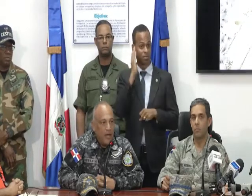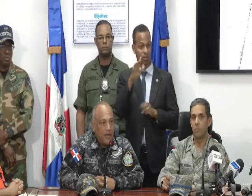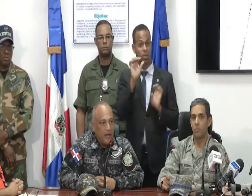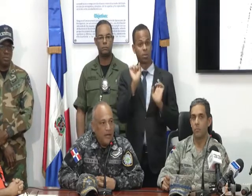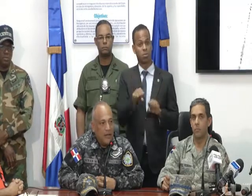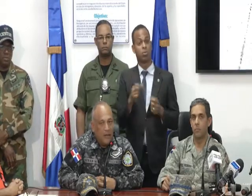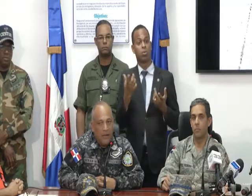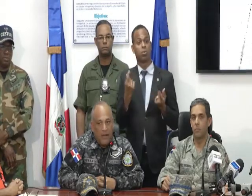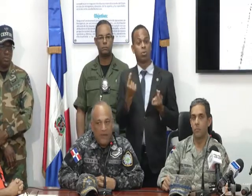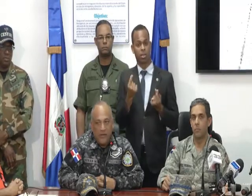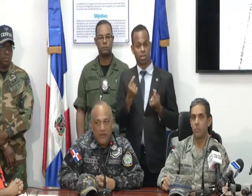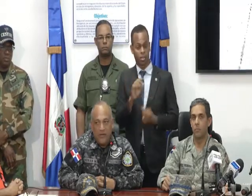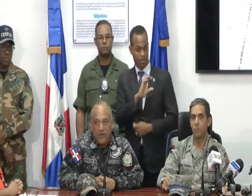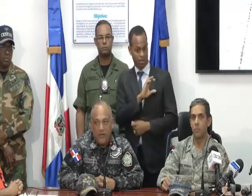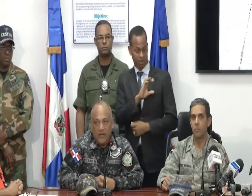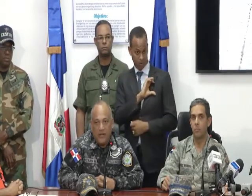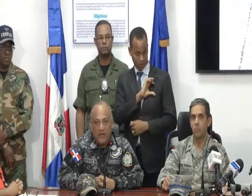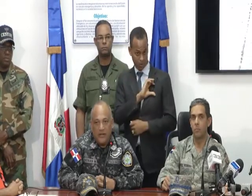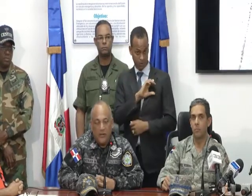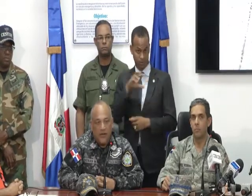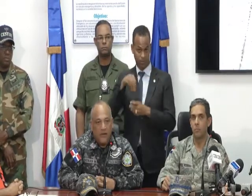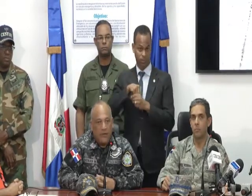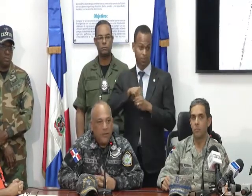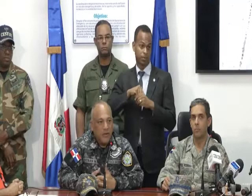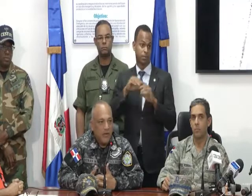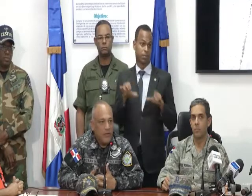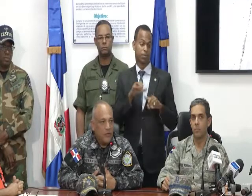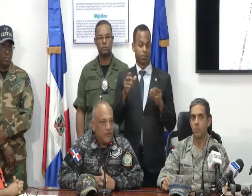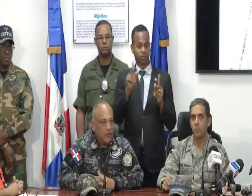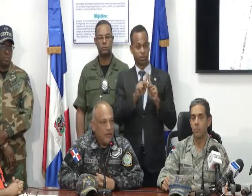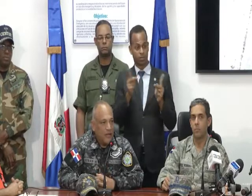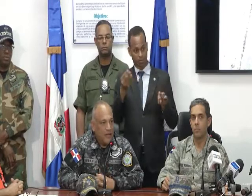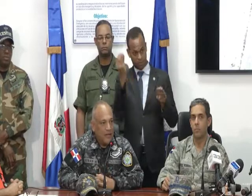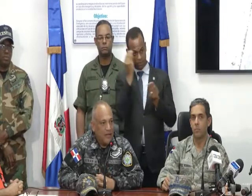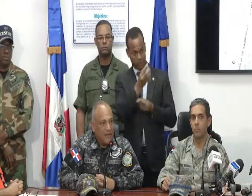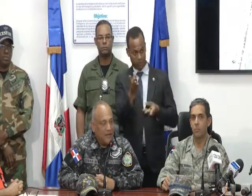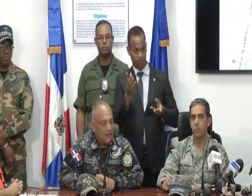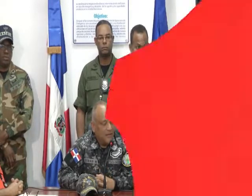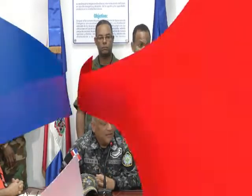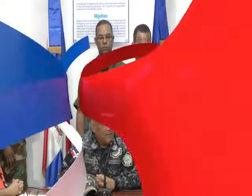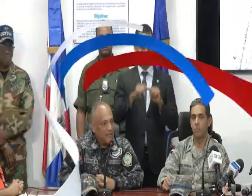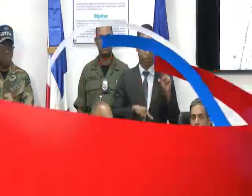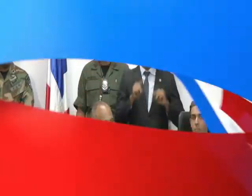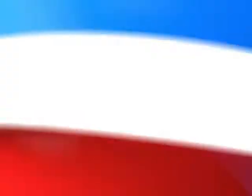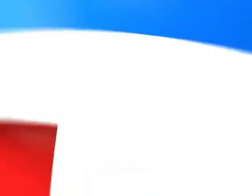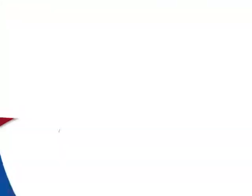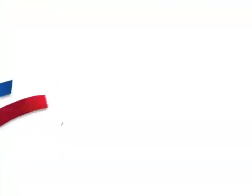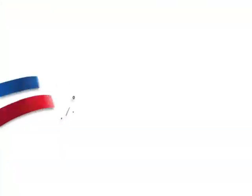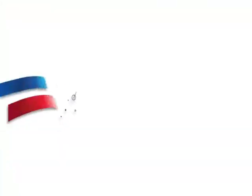podríamos allá en el Palacio de la Policía Nacional hacer una rueda de prensa y nosotros dar esas estadísticas.